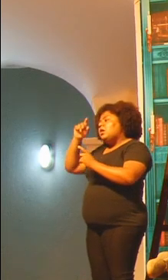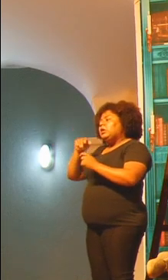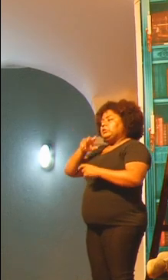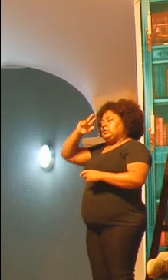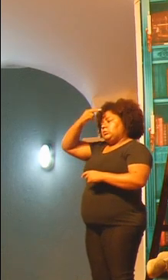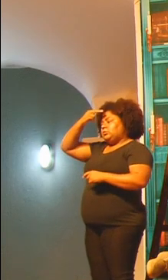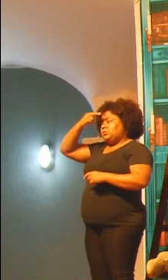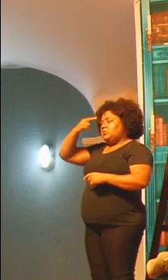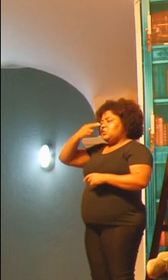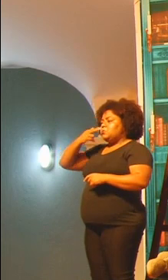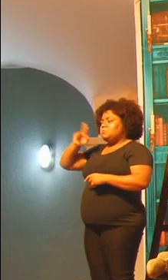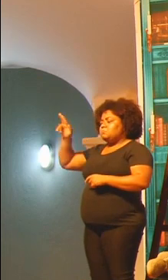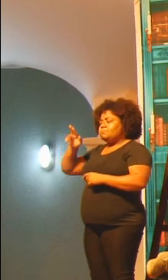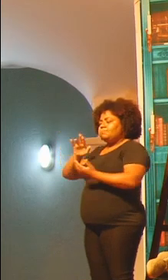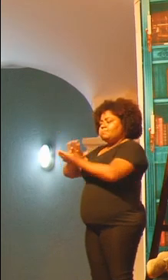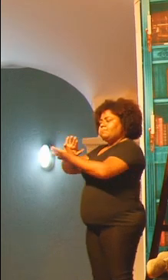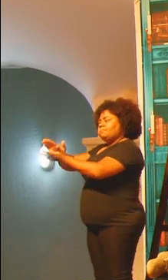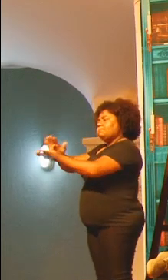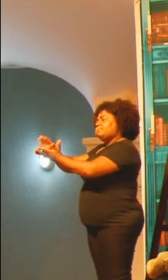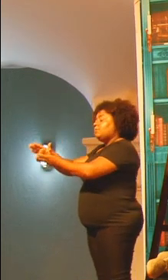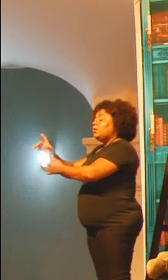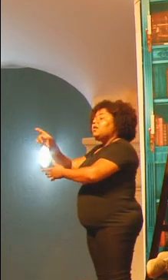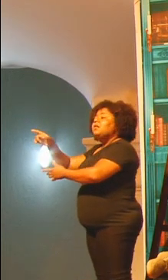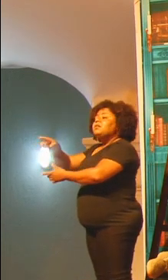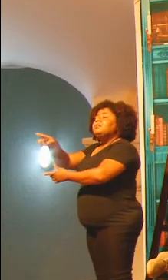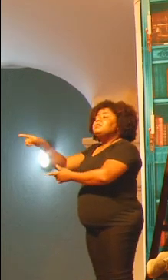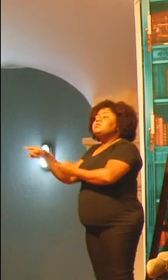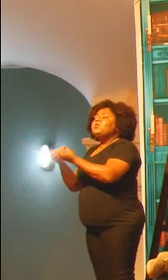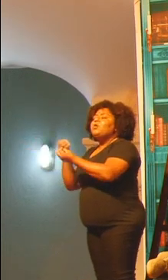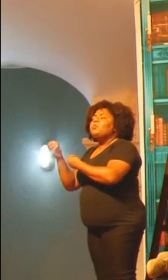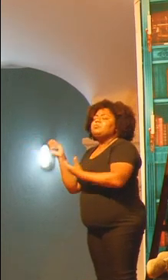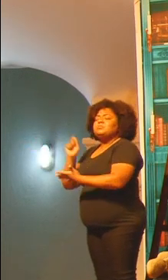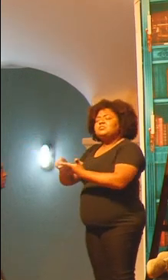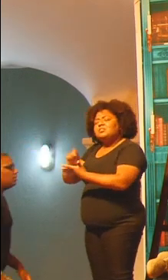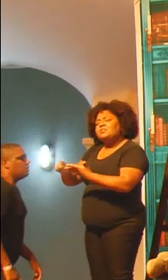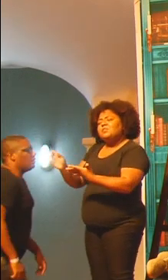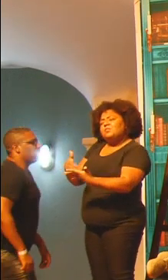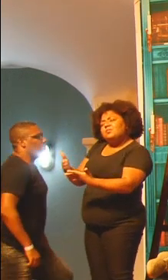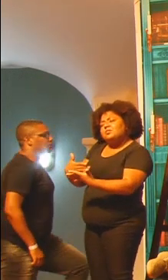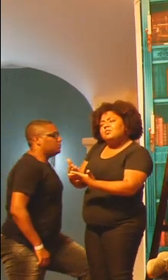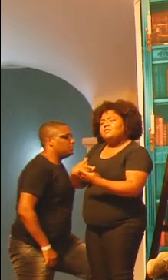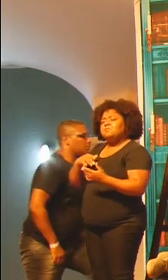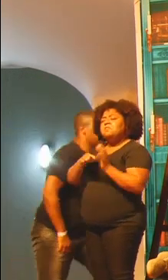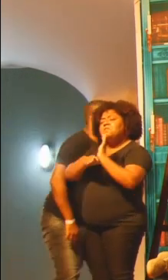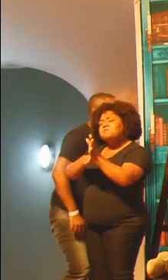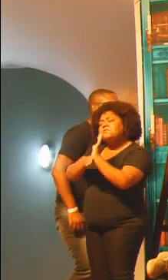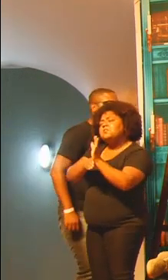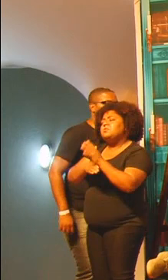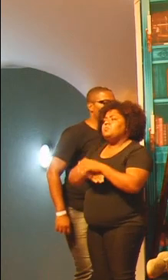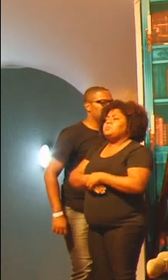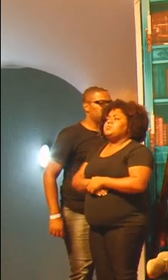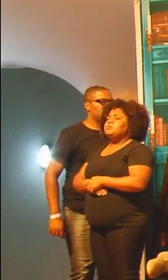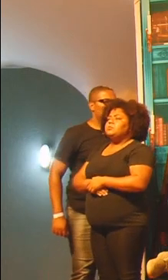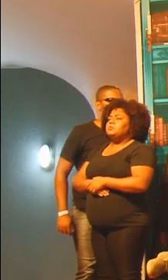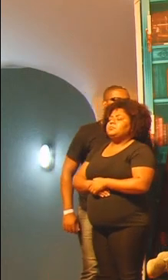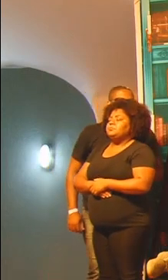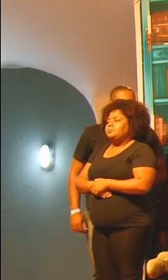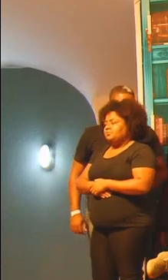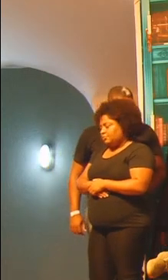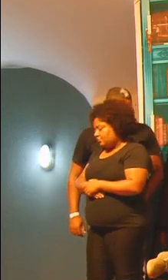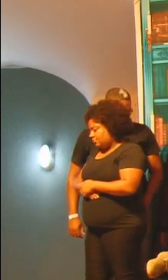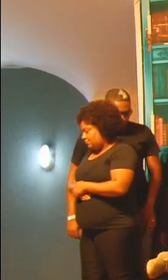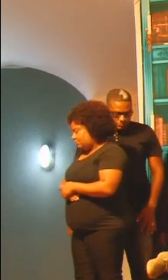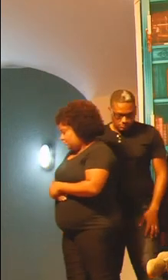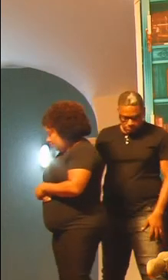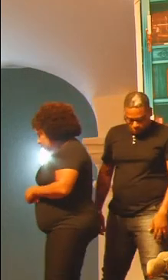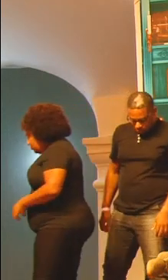história para debaixo do tapete, para vencer os seus traumas, eles escreveram livros, eles fizeram filmes, eles levantaram essa história